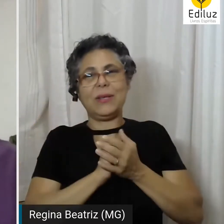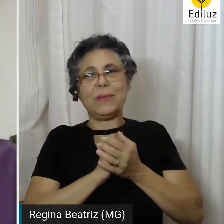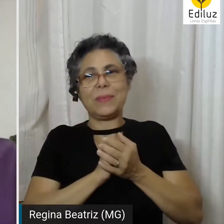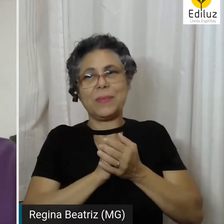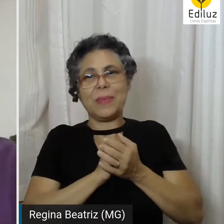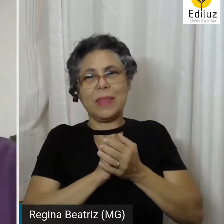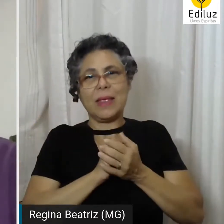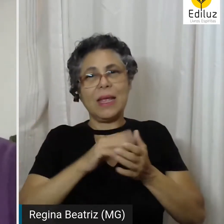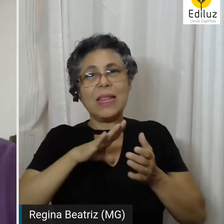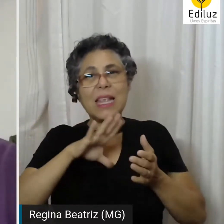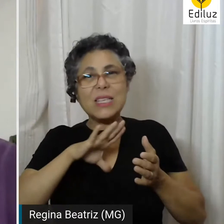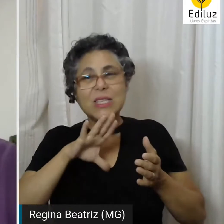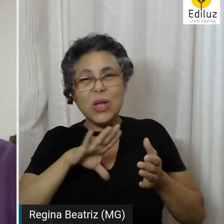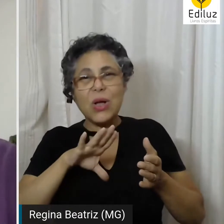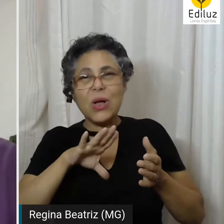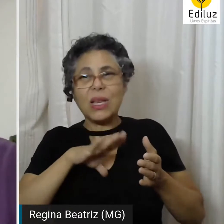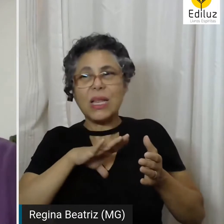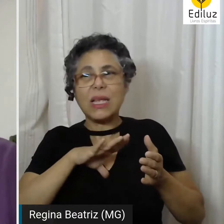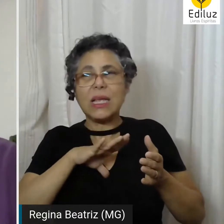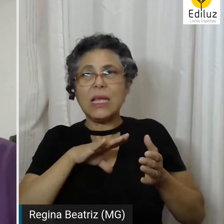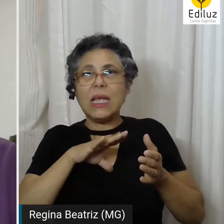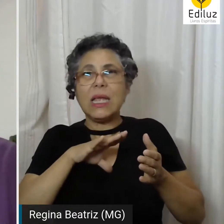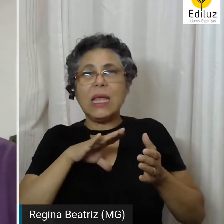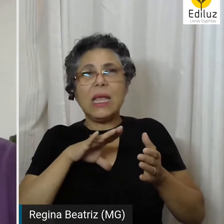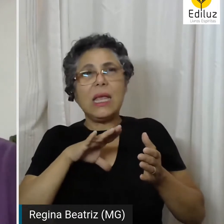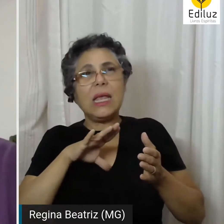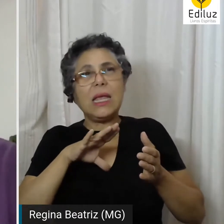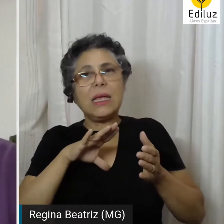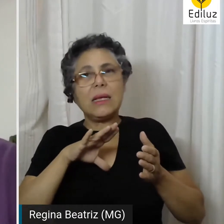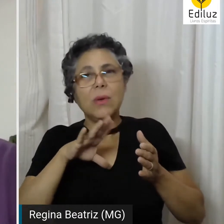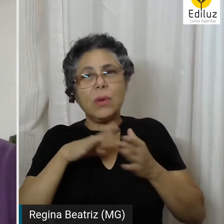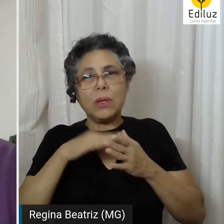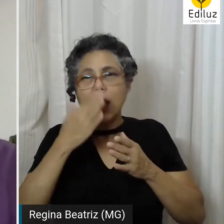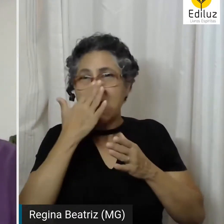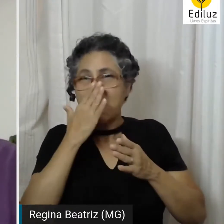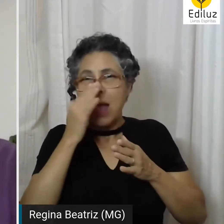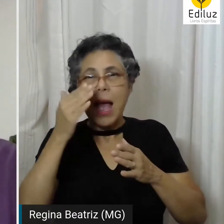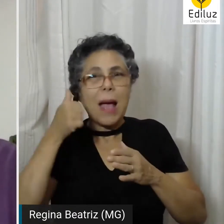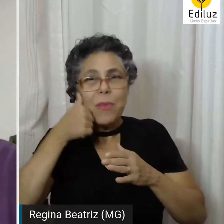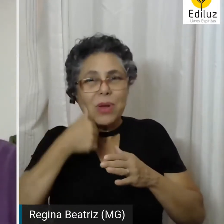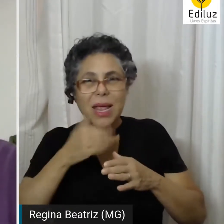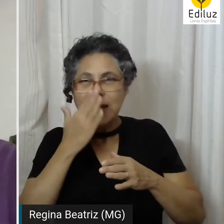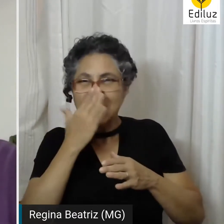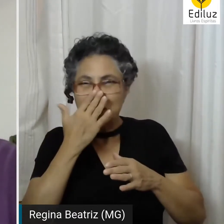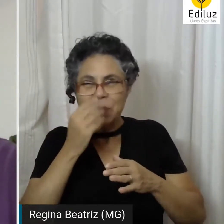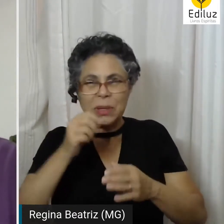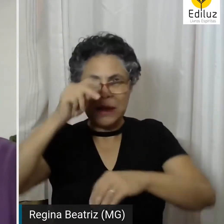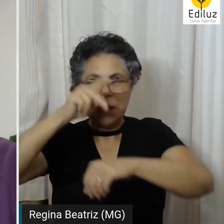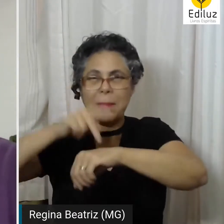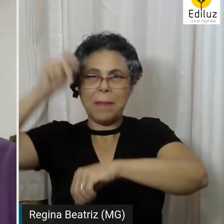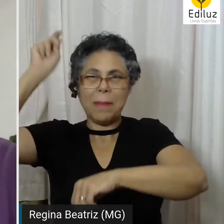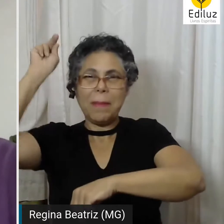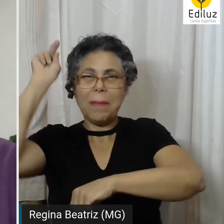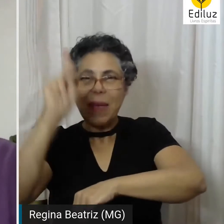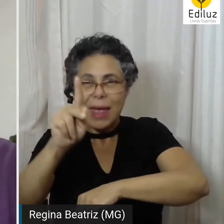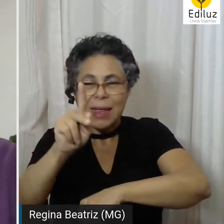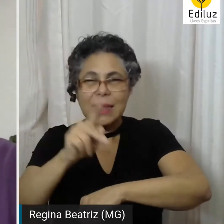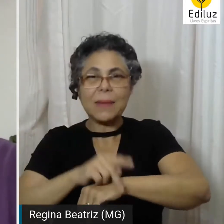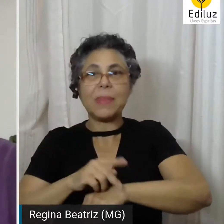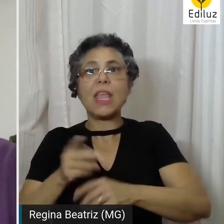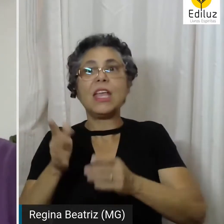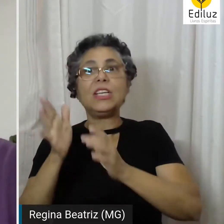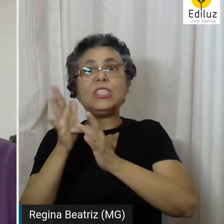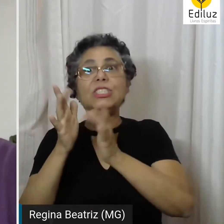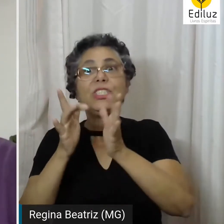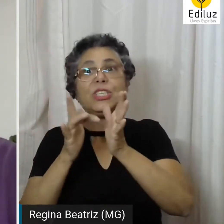evangelistas diante da adúltera, ameaçada de apedrejamento, Jesus diz: